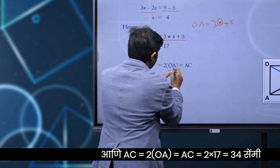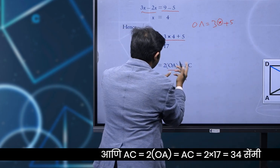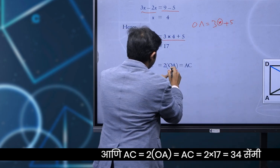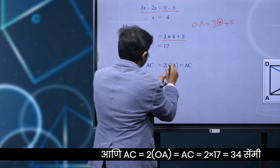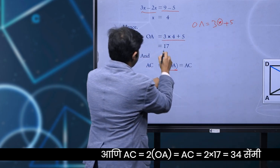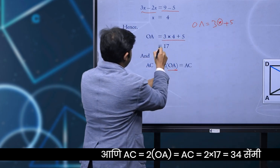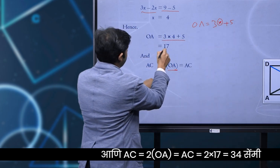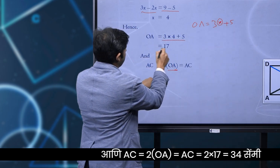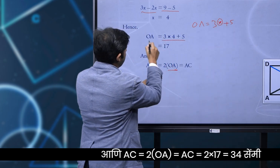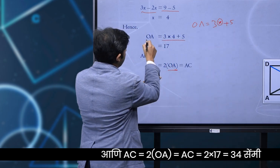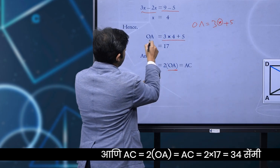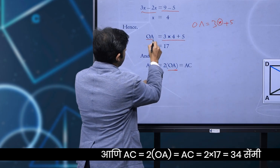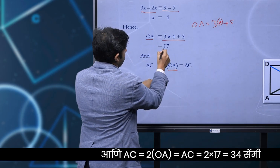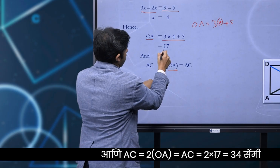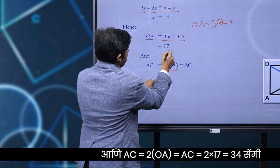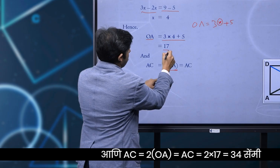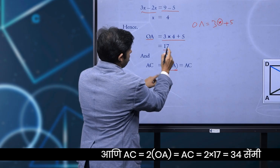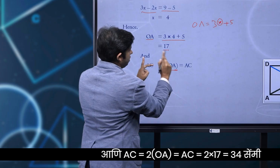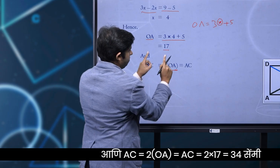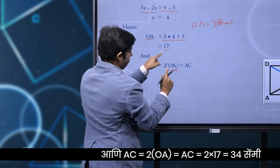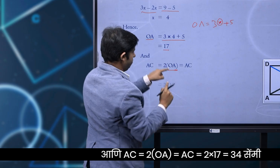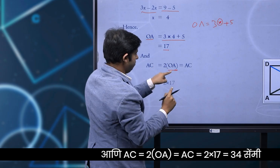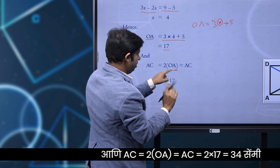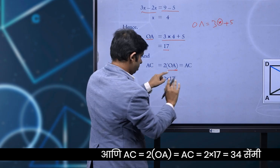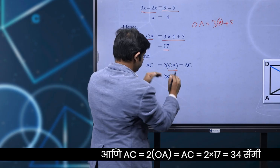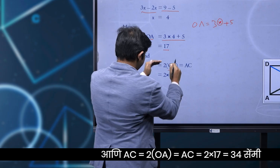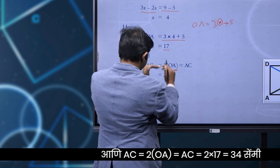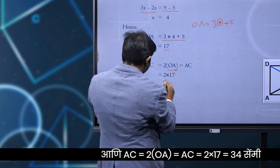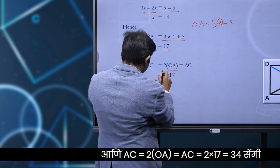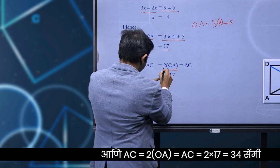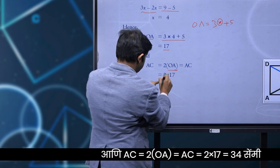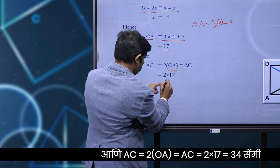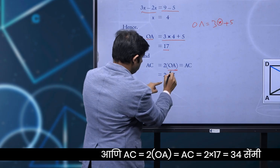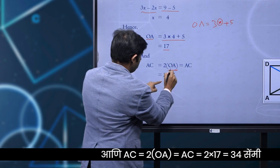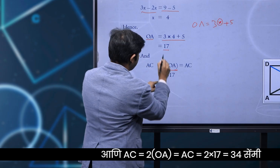2 into 17 is equal to 34 centimeter.